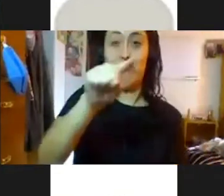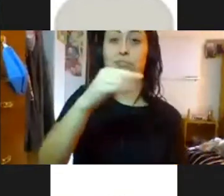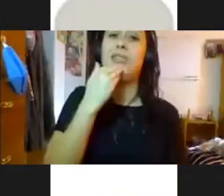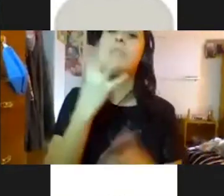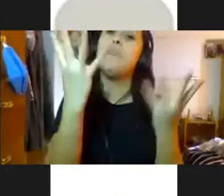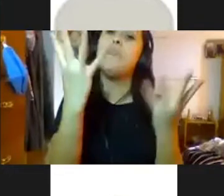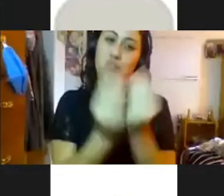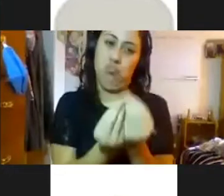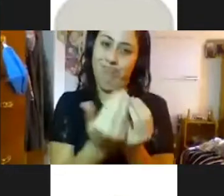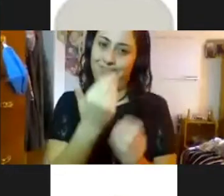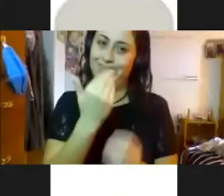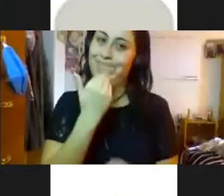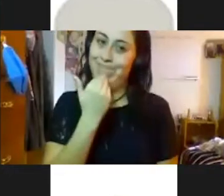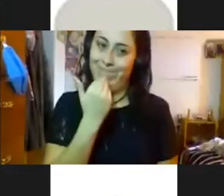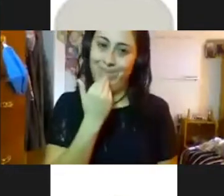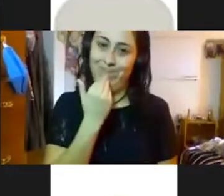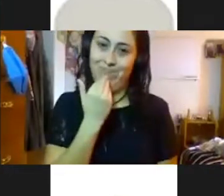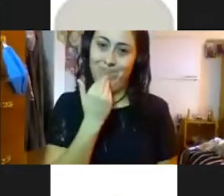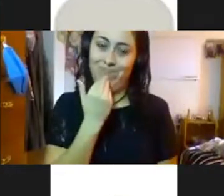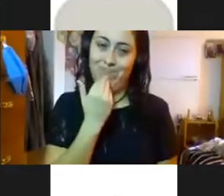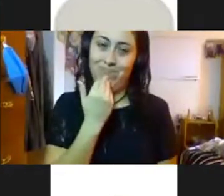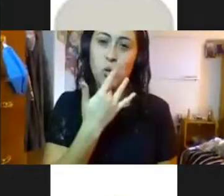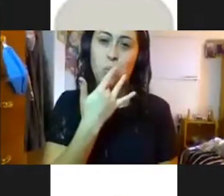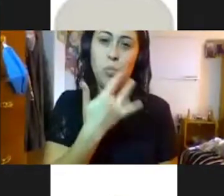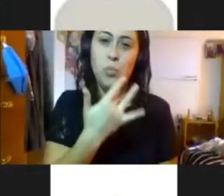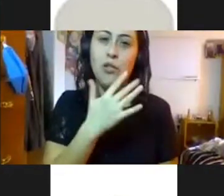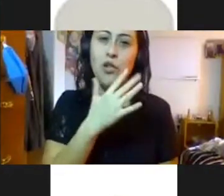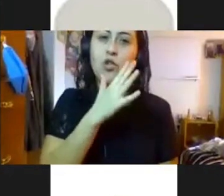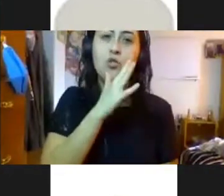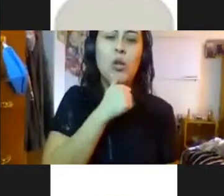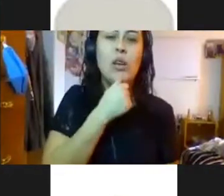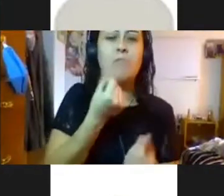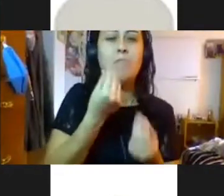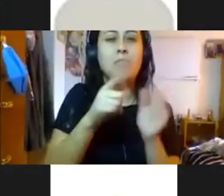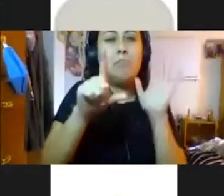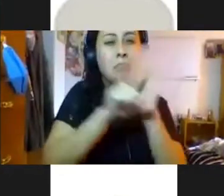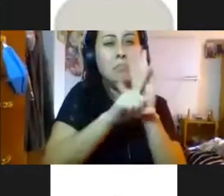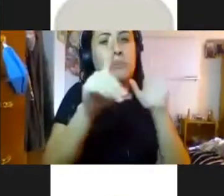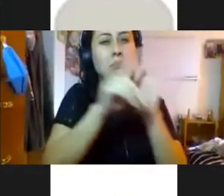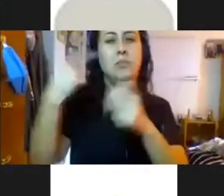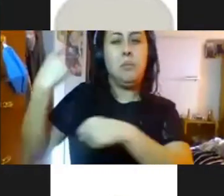instaurada una lógica o política de capacitación. Entonces,